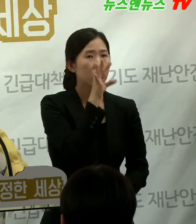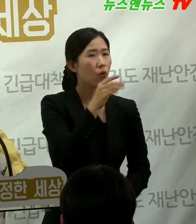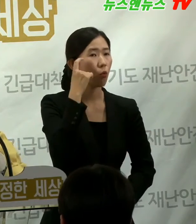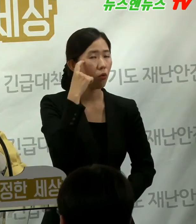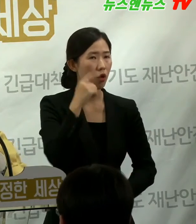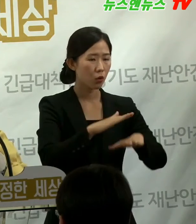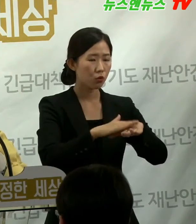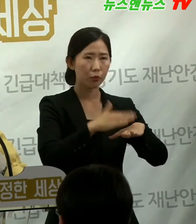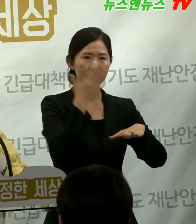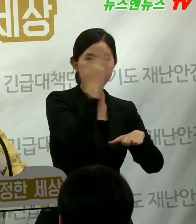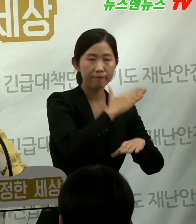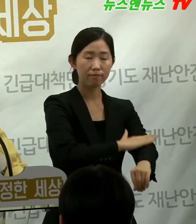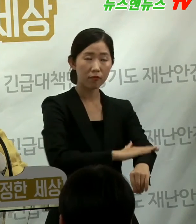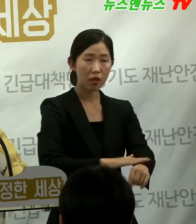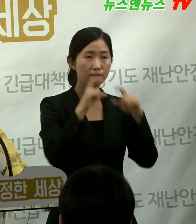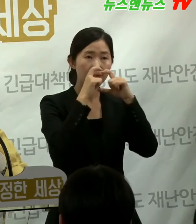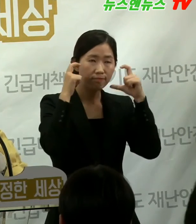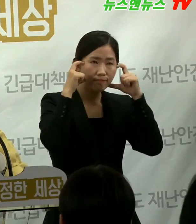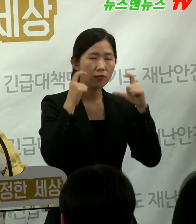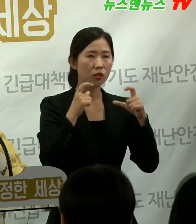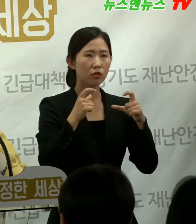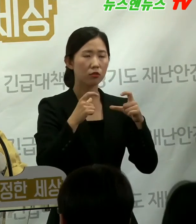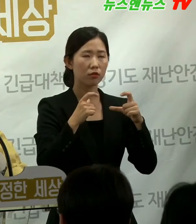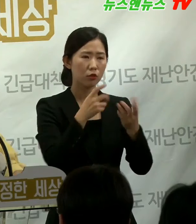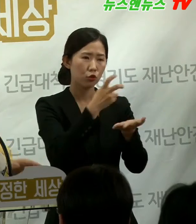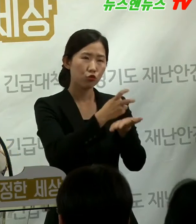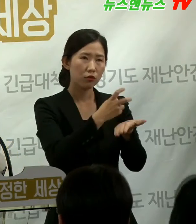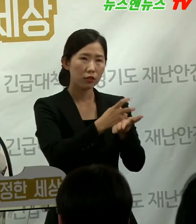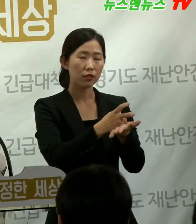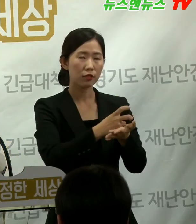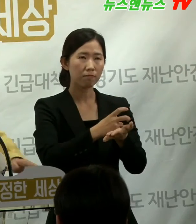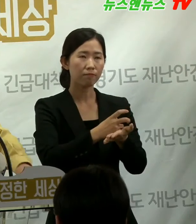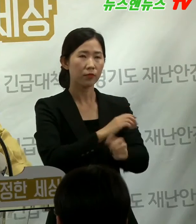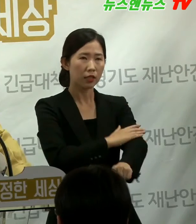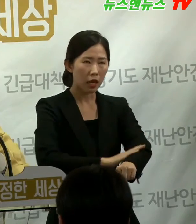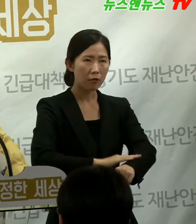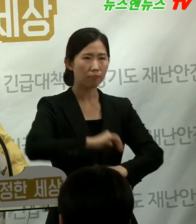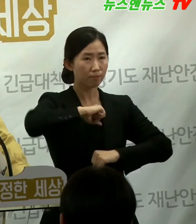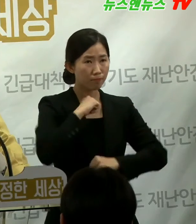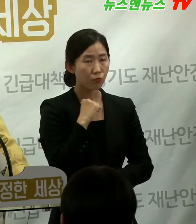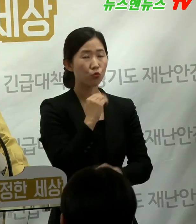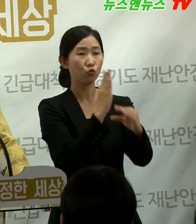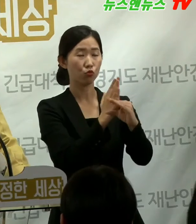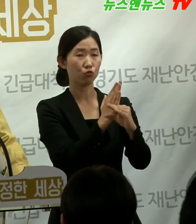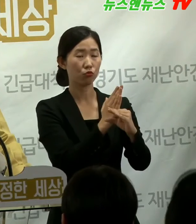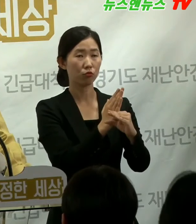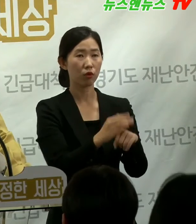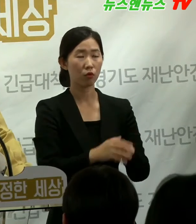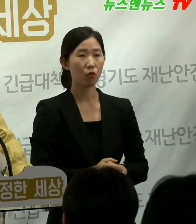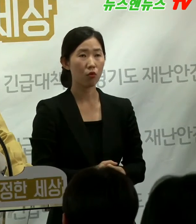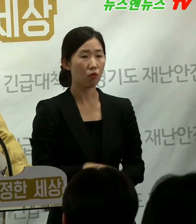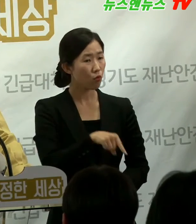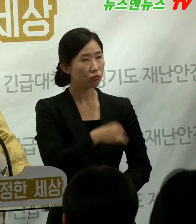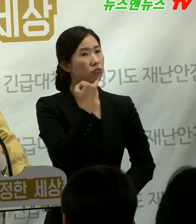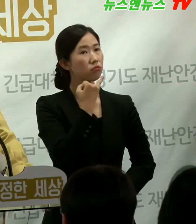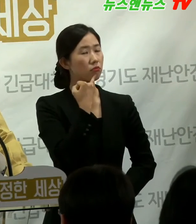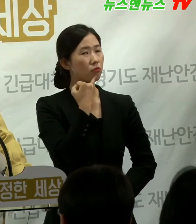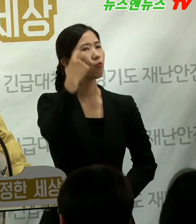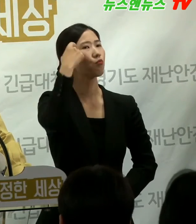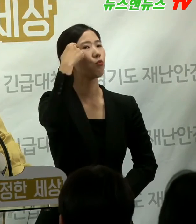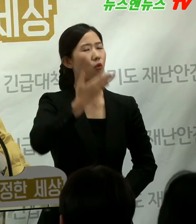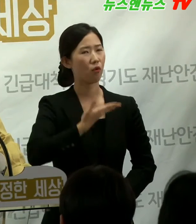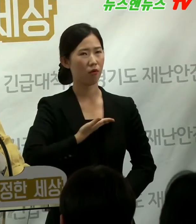잘하고 마스크 쓰고 그리고 전으로 소독 잘하고 그러면 되지 않느냐라고 저희한테